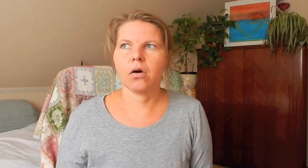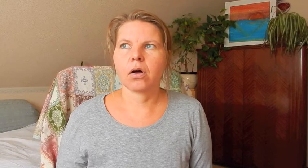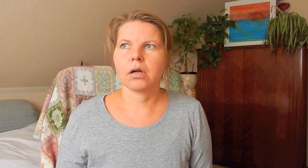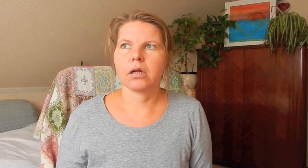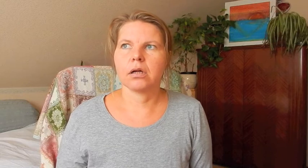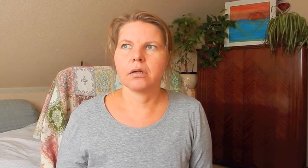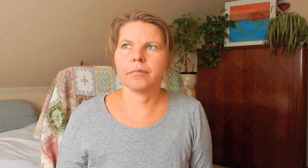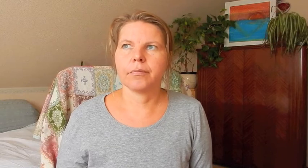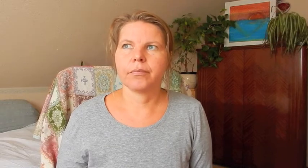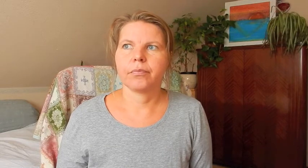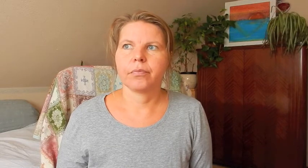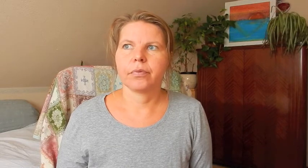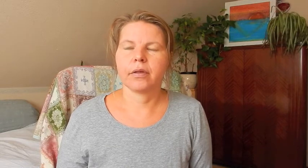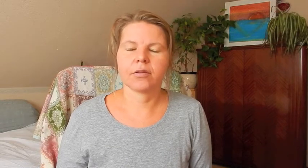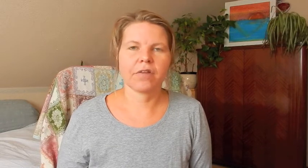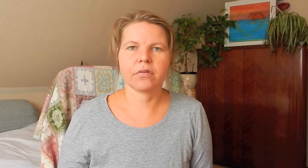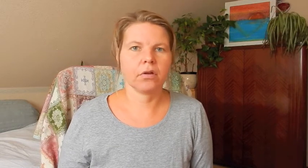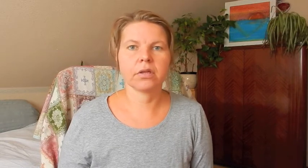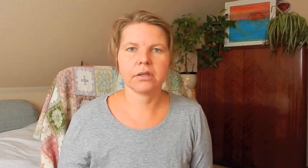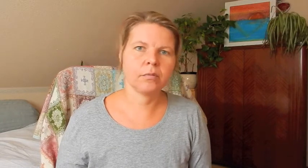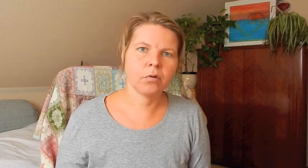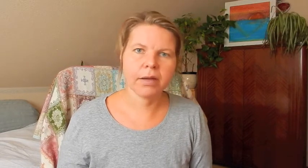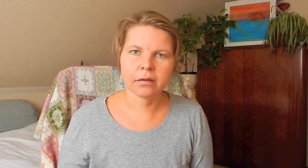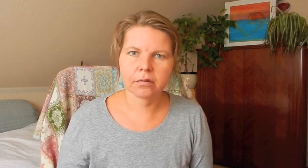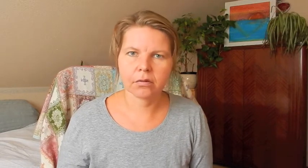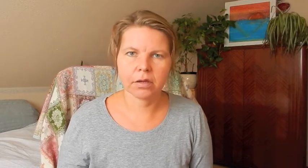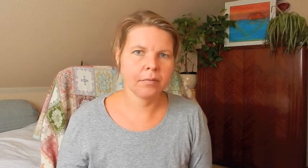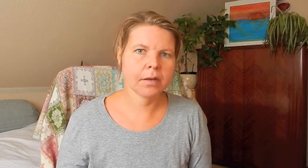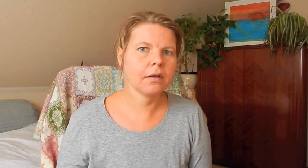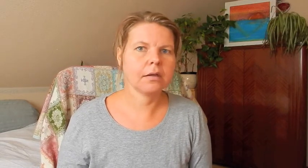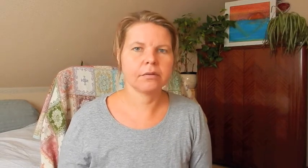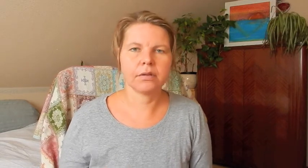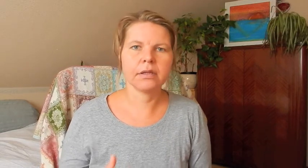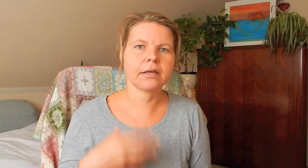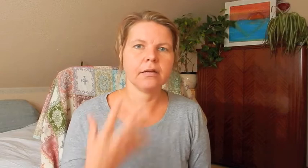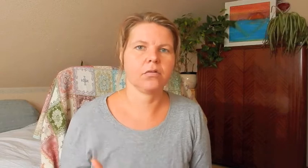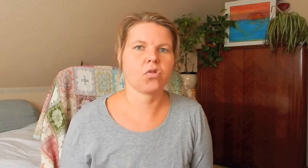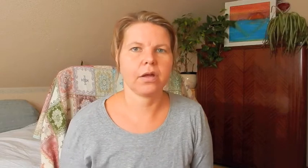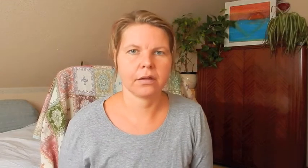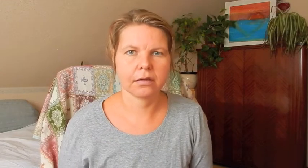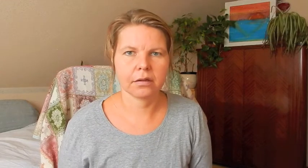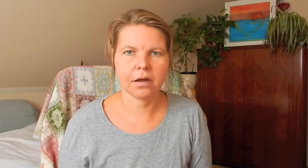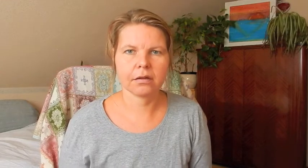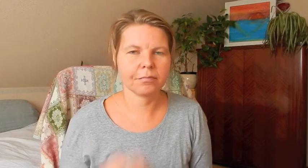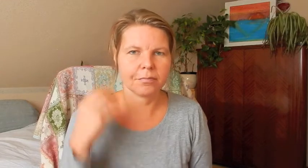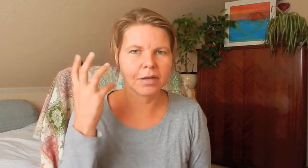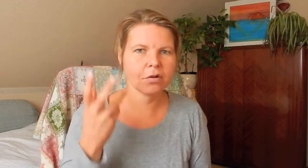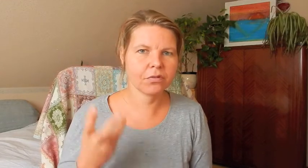auch ich schaffe das auch nicht jeden Moment oder immer irgendwie nicht einzusteigen. Ja, mein Kopf ist